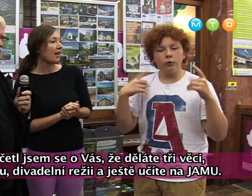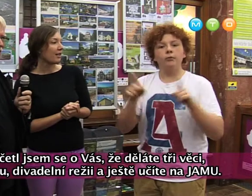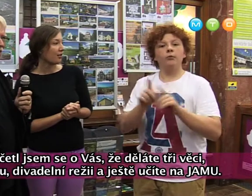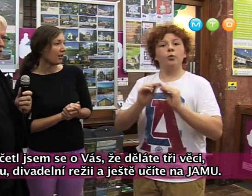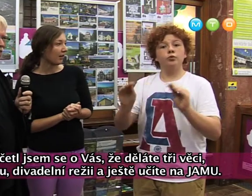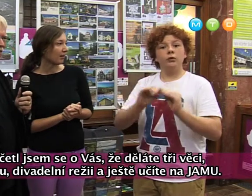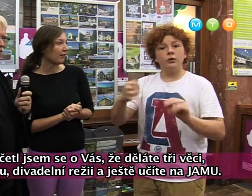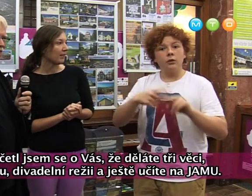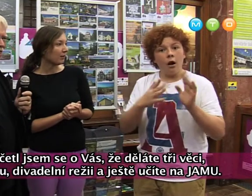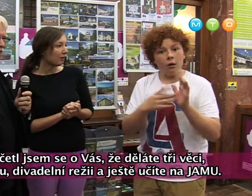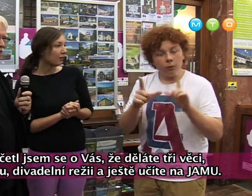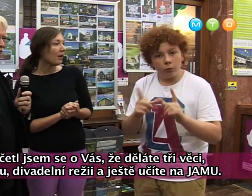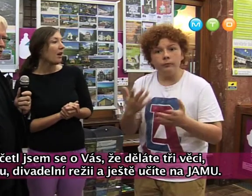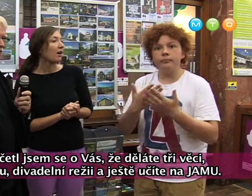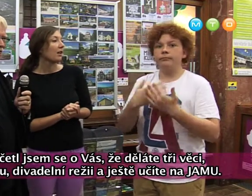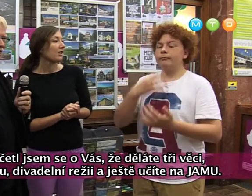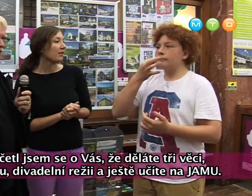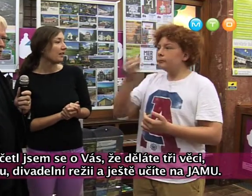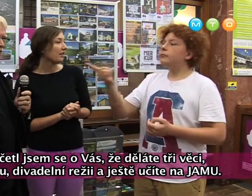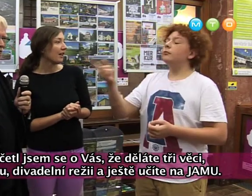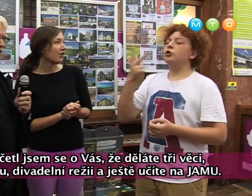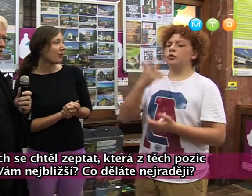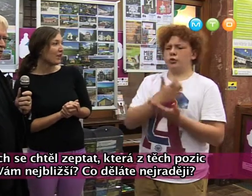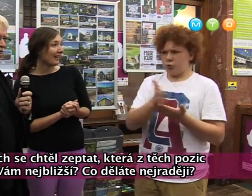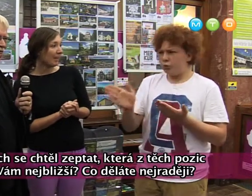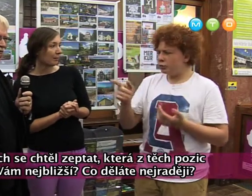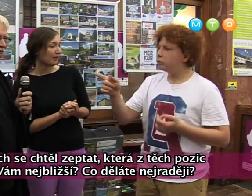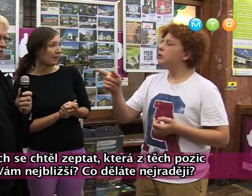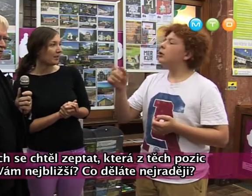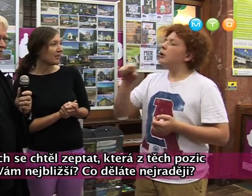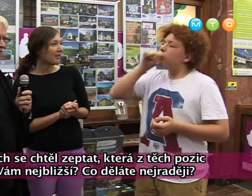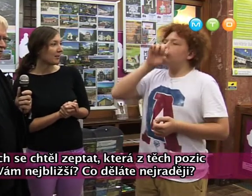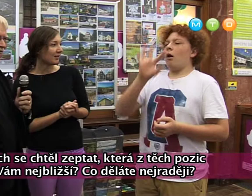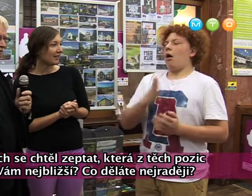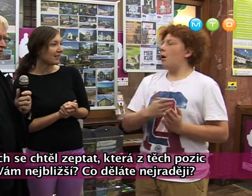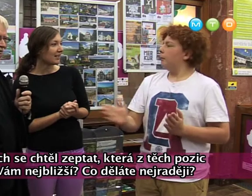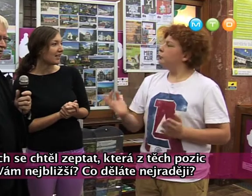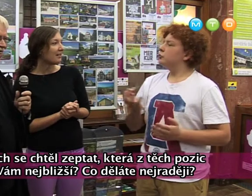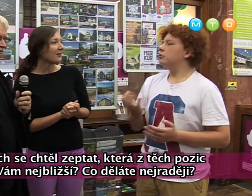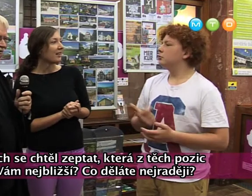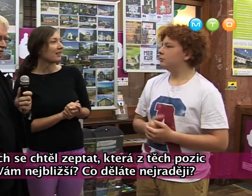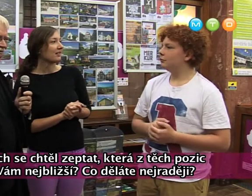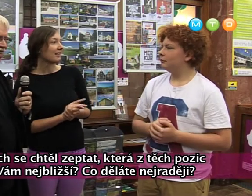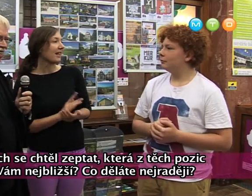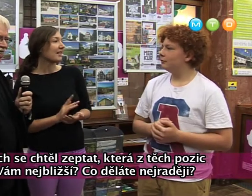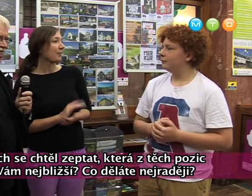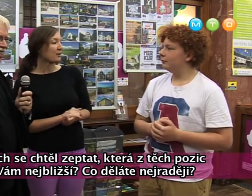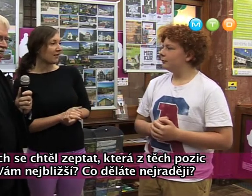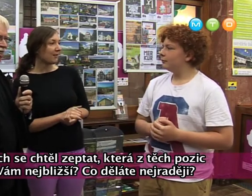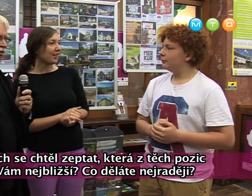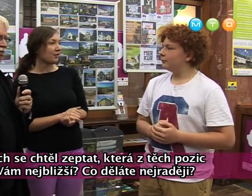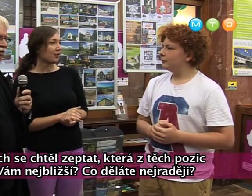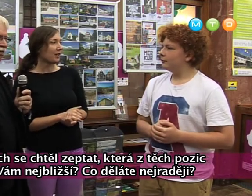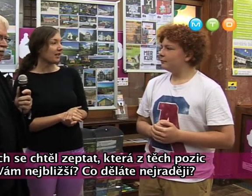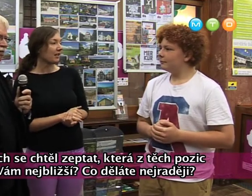Že dělá režii filmovou, divadelní a ještě učí na JAMU. Tak já bych se chtěla zeptat vlastně, která z těch pozic je